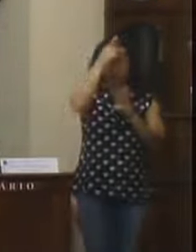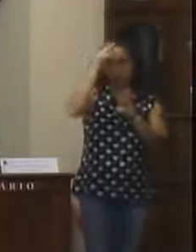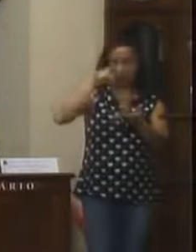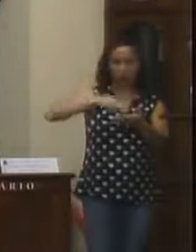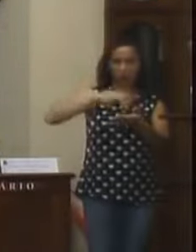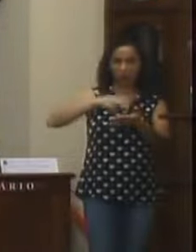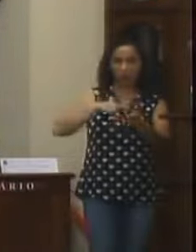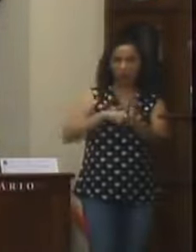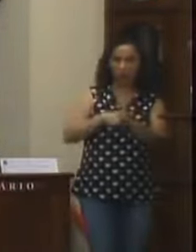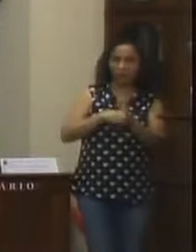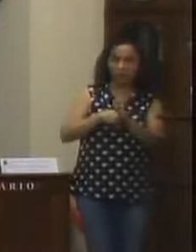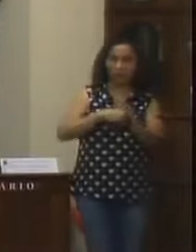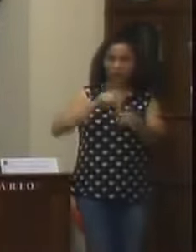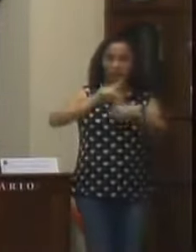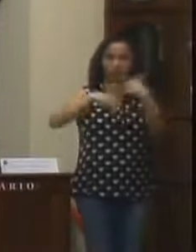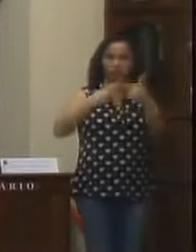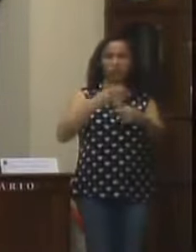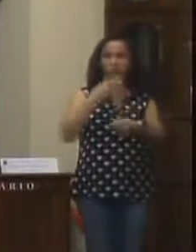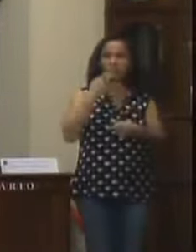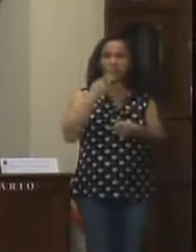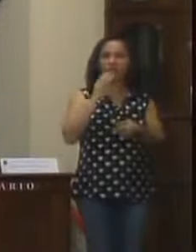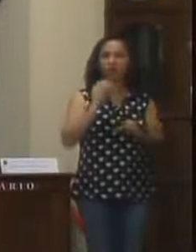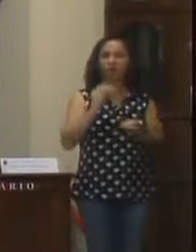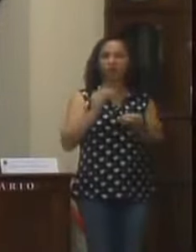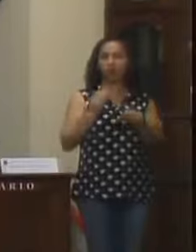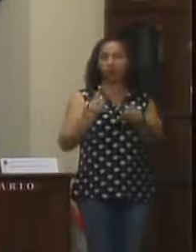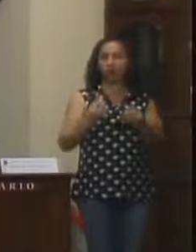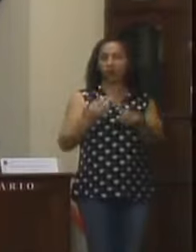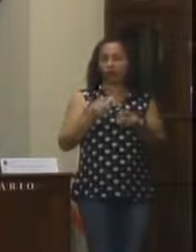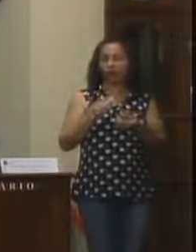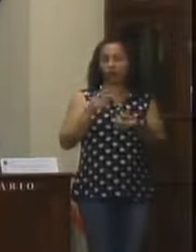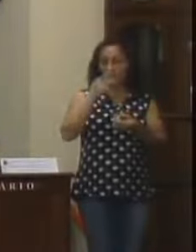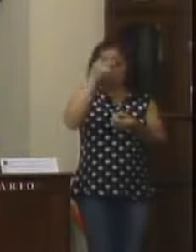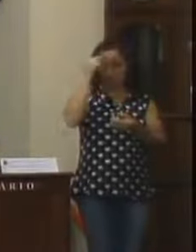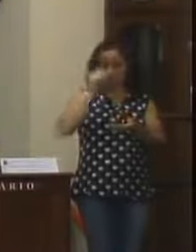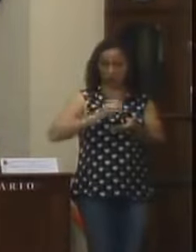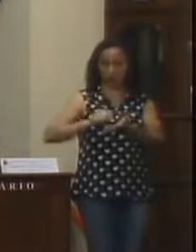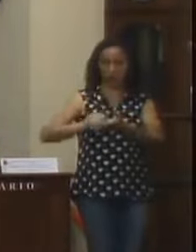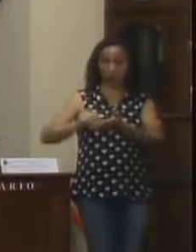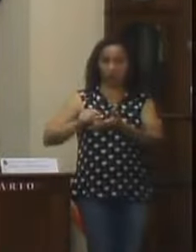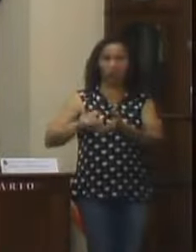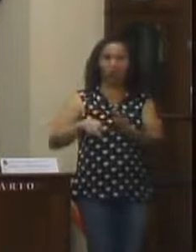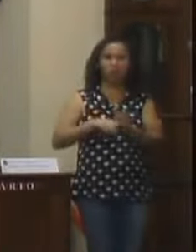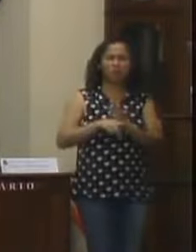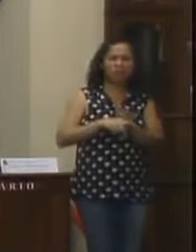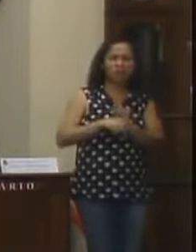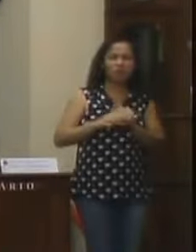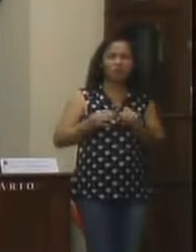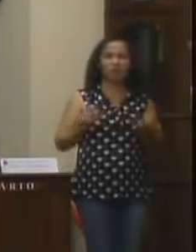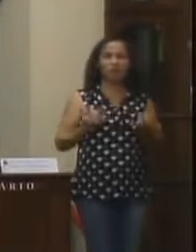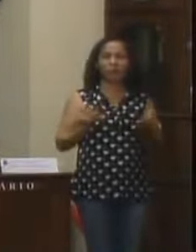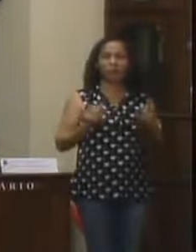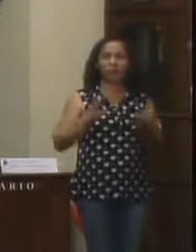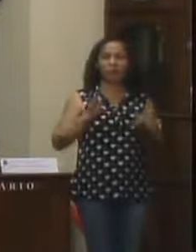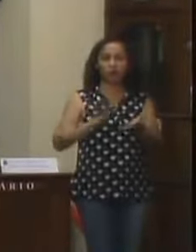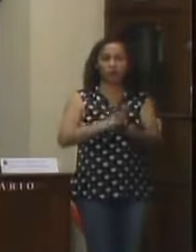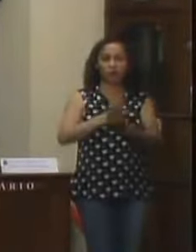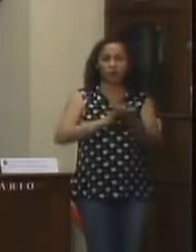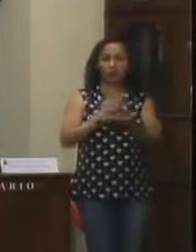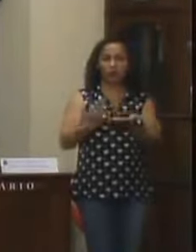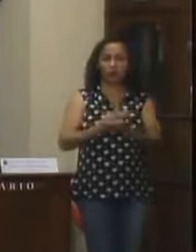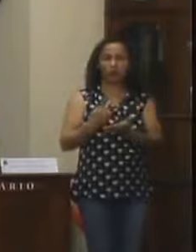após atendidas as recomendações abaixo pelas razões que passa a expor. Ao examinar o presente projeto de lei ordinária, verifique-se a matéria de natureza legislativa e